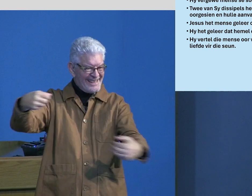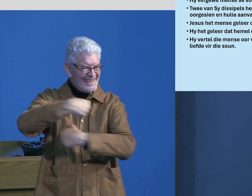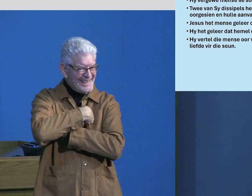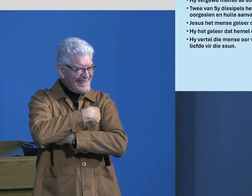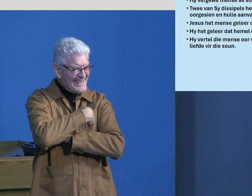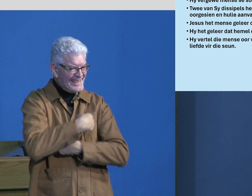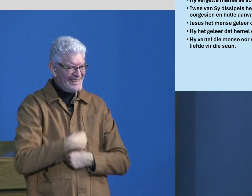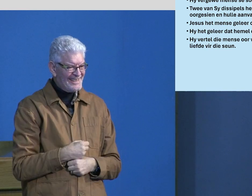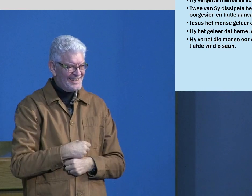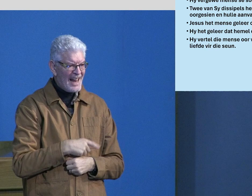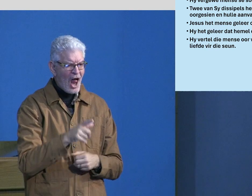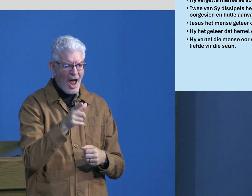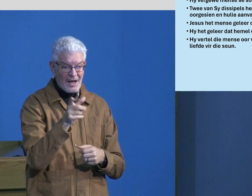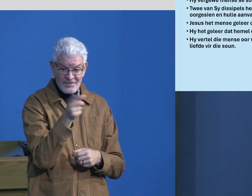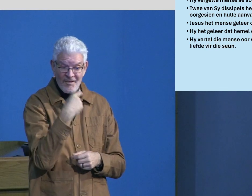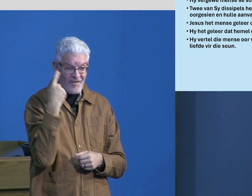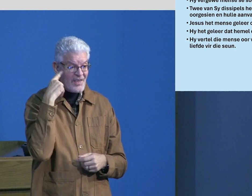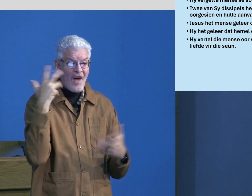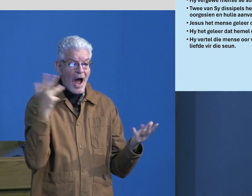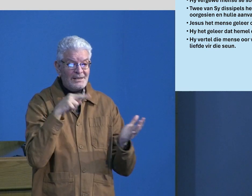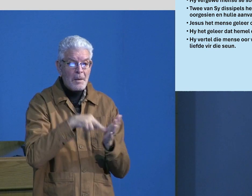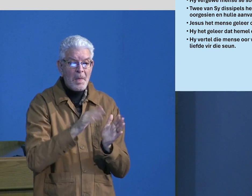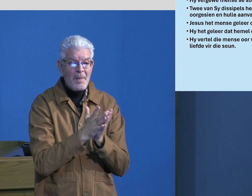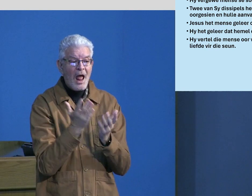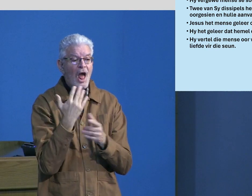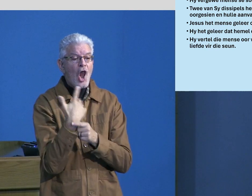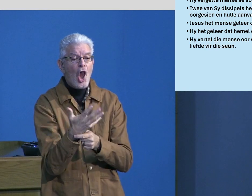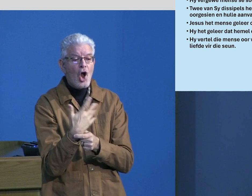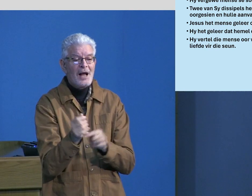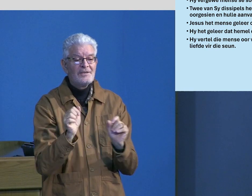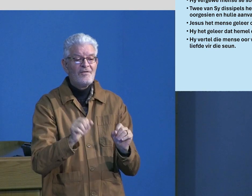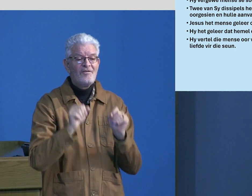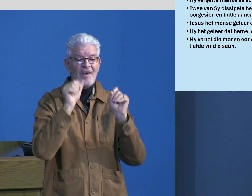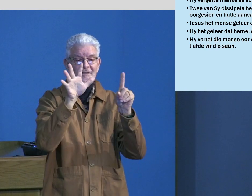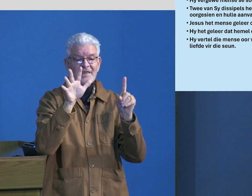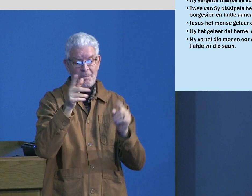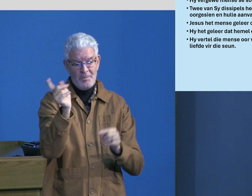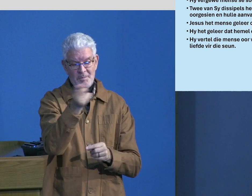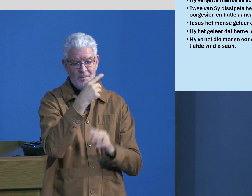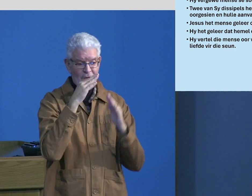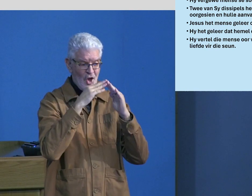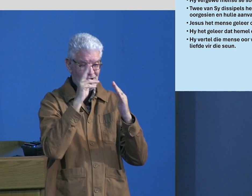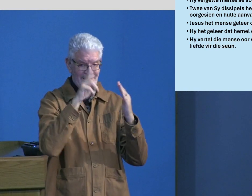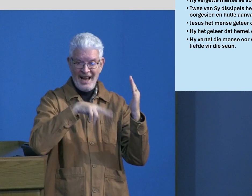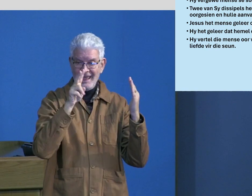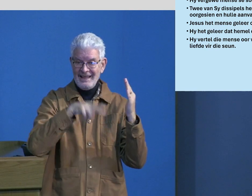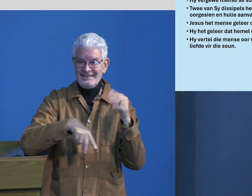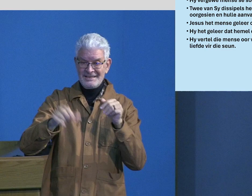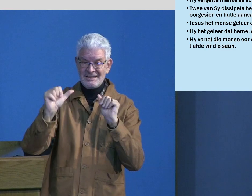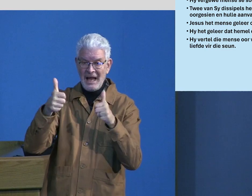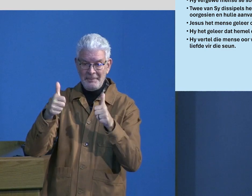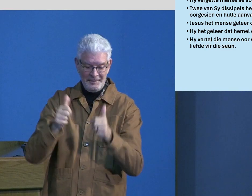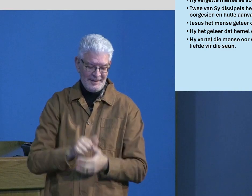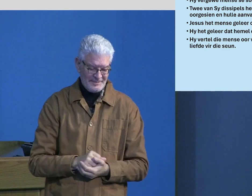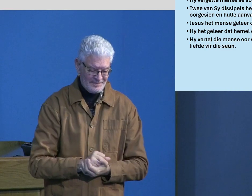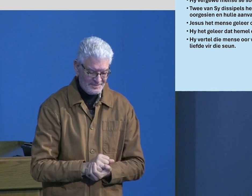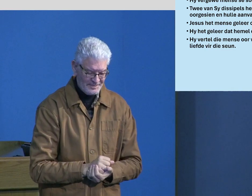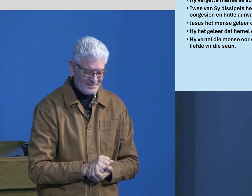kind omhels het wat teruggekom het. As julle wil weet waar is dit in die Bybel, Lukas 15, so julle kan by die huis kan julle dit gaan